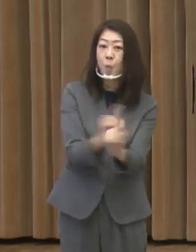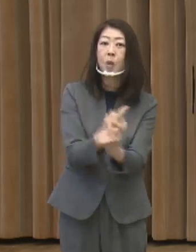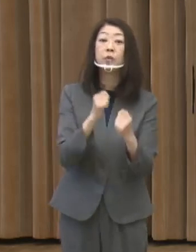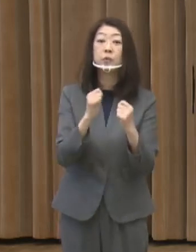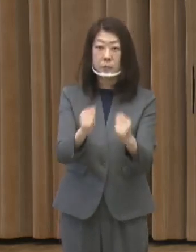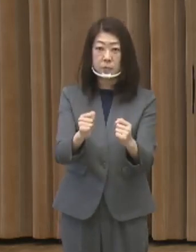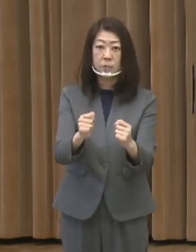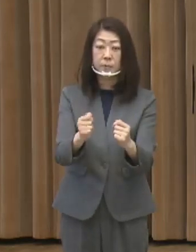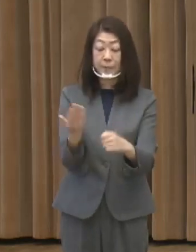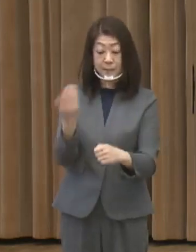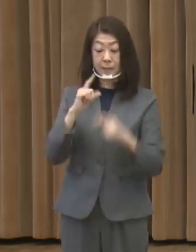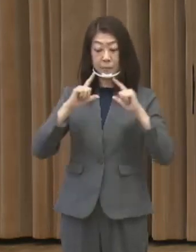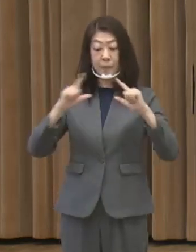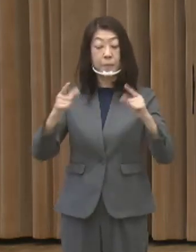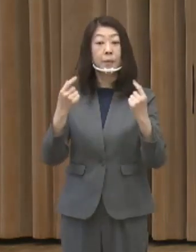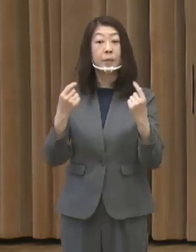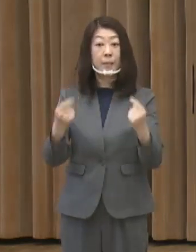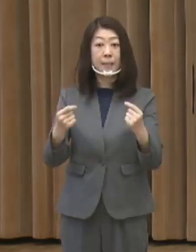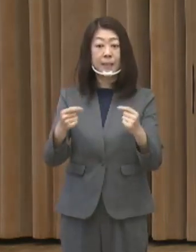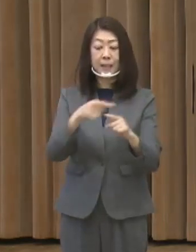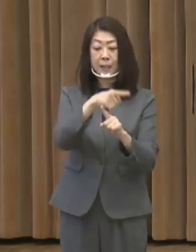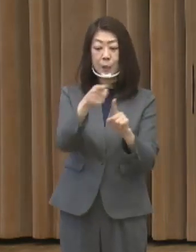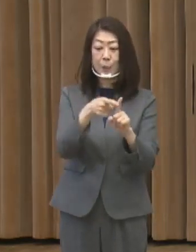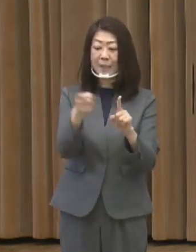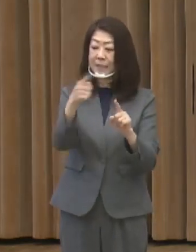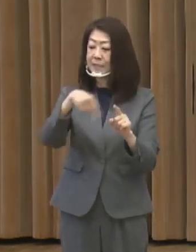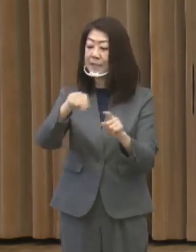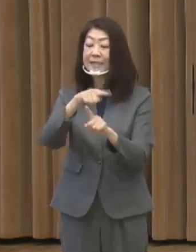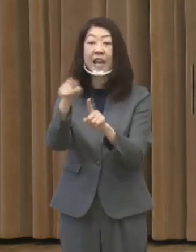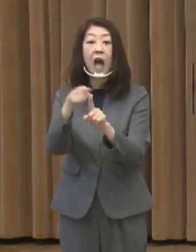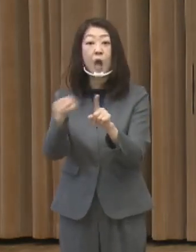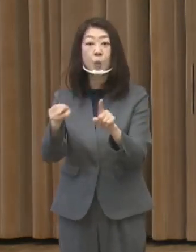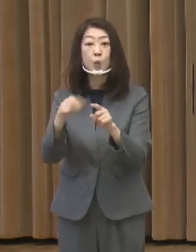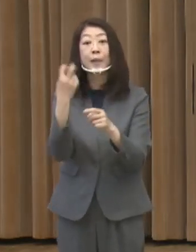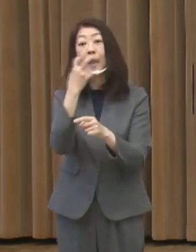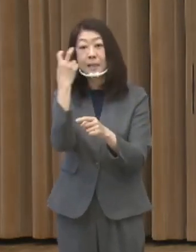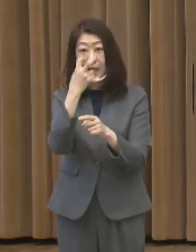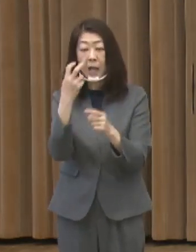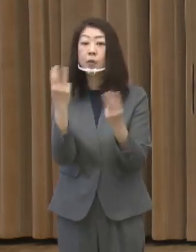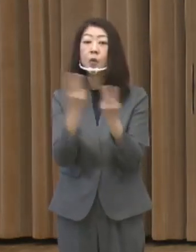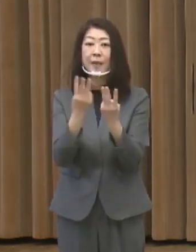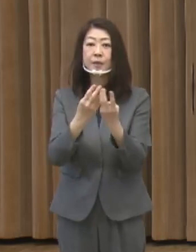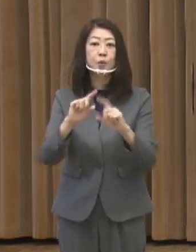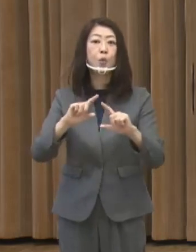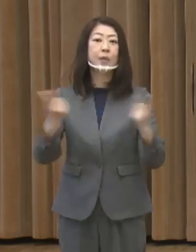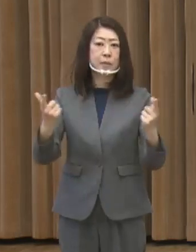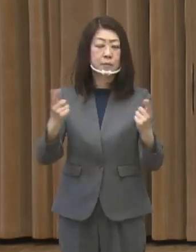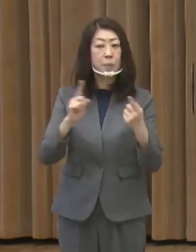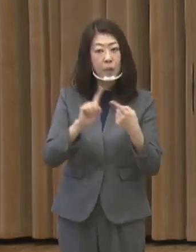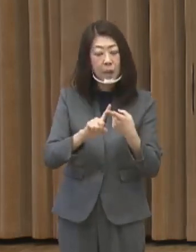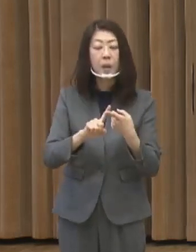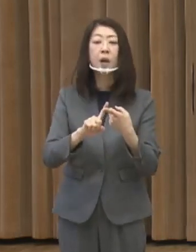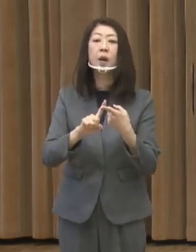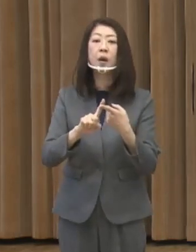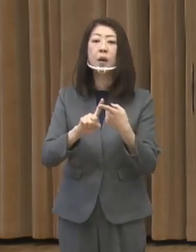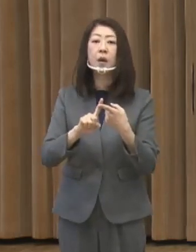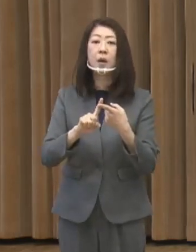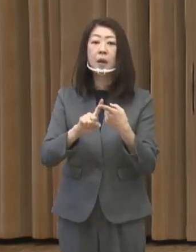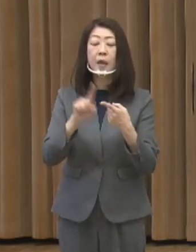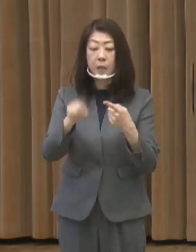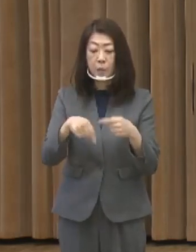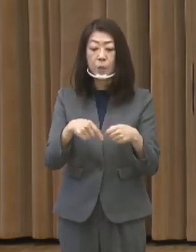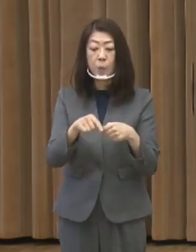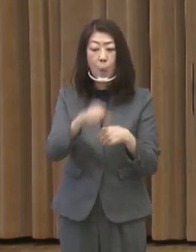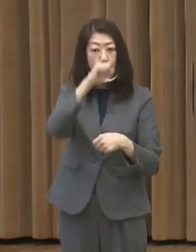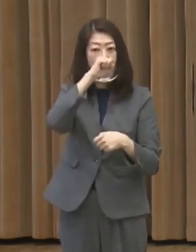先ほど発表させていただいたとおり PCR 検査のより頻度を上げるとか、あるいはいわゆる有料施